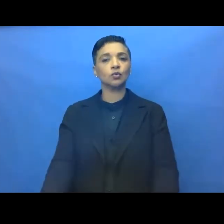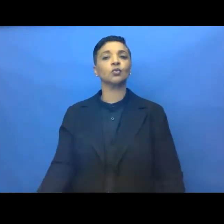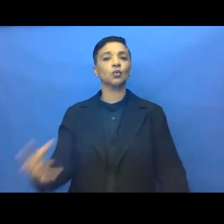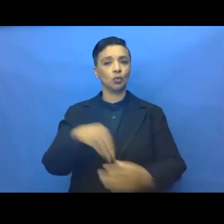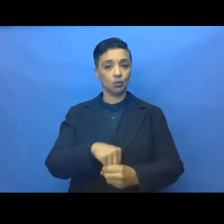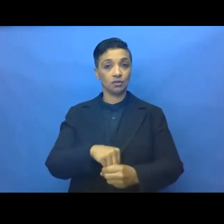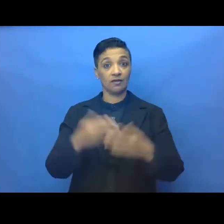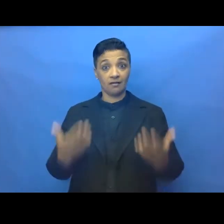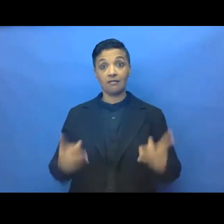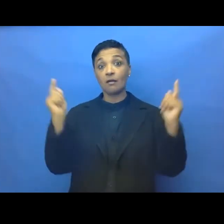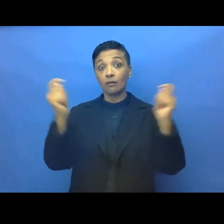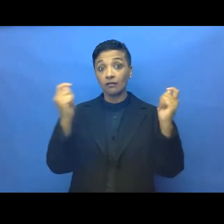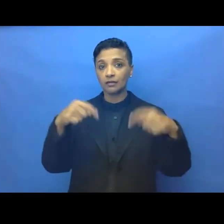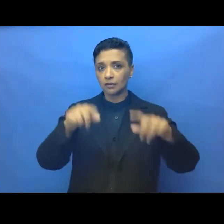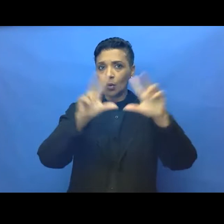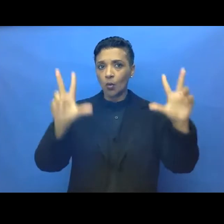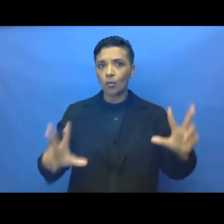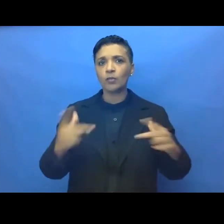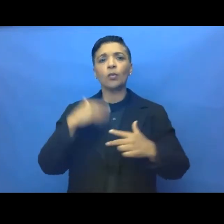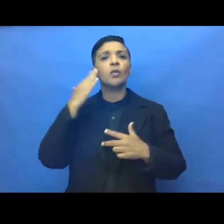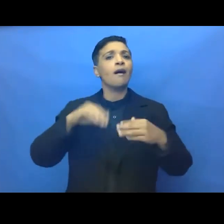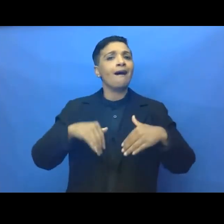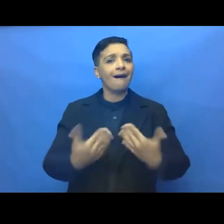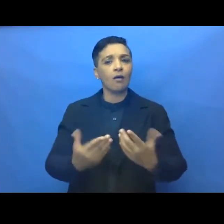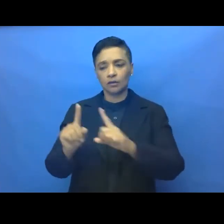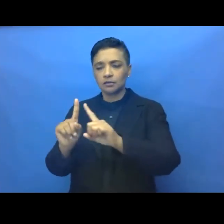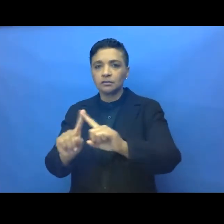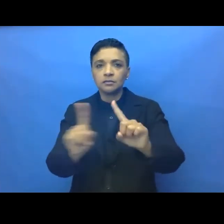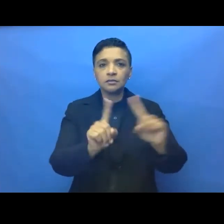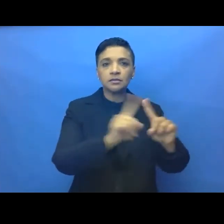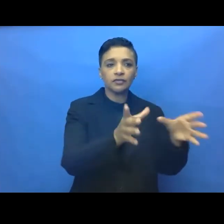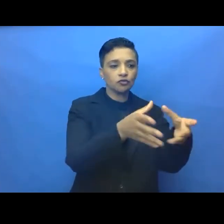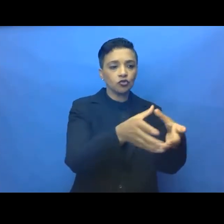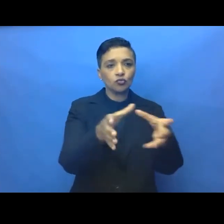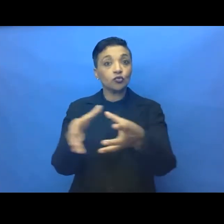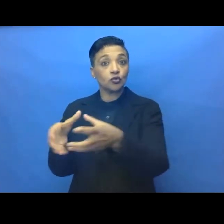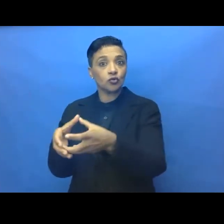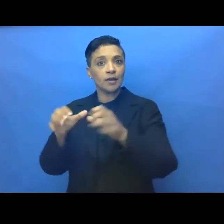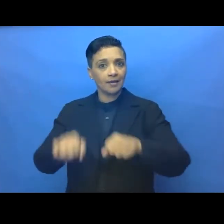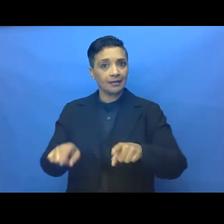des décisions. Nous allons écouter les